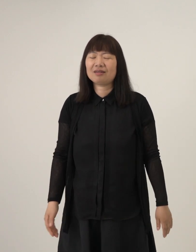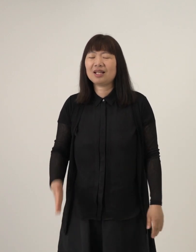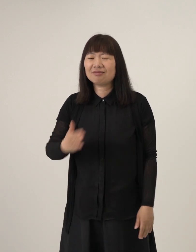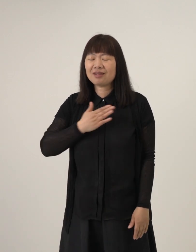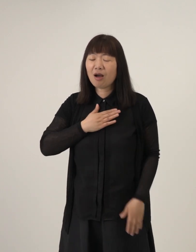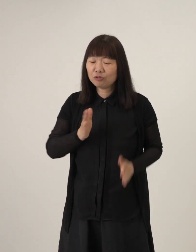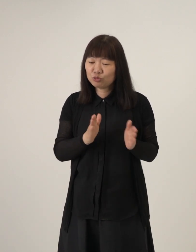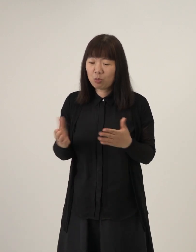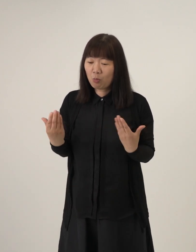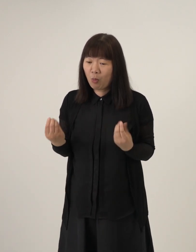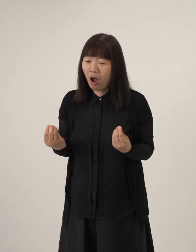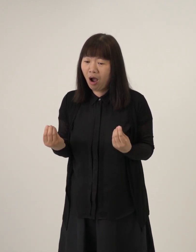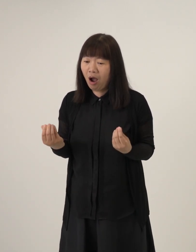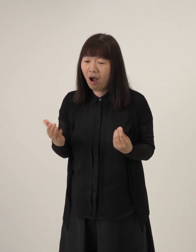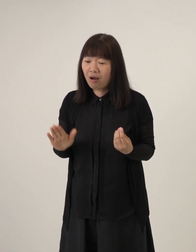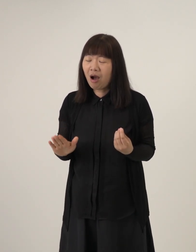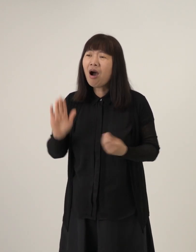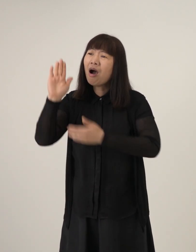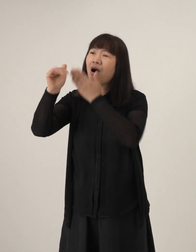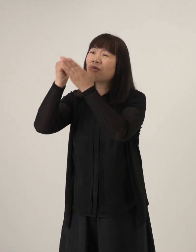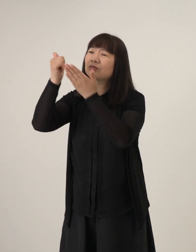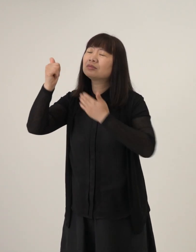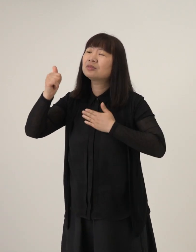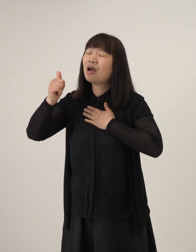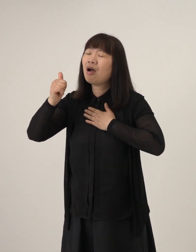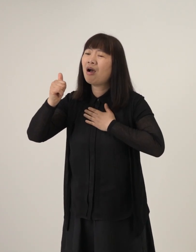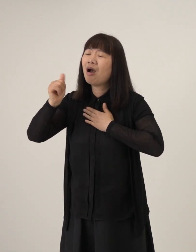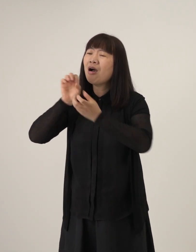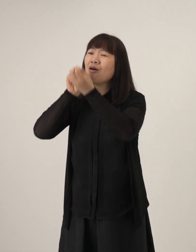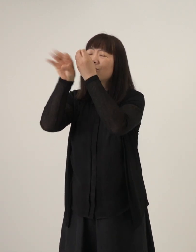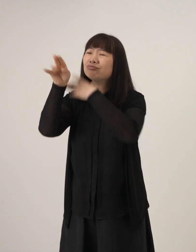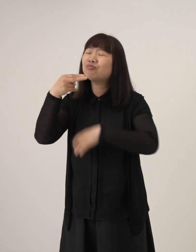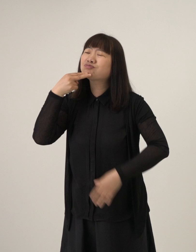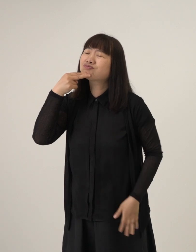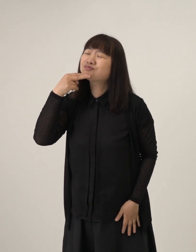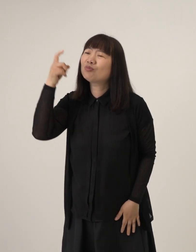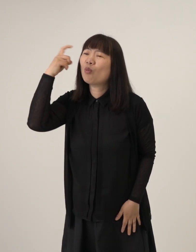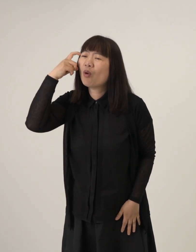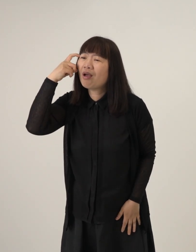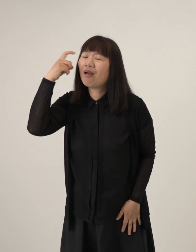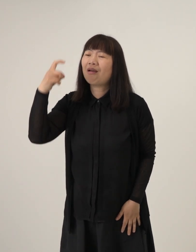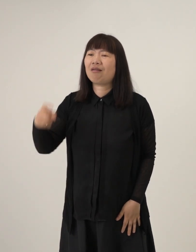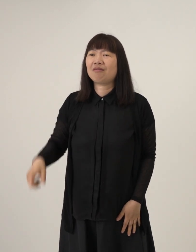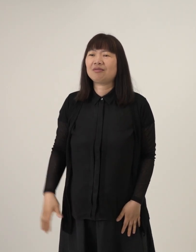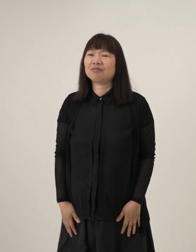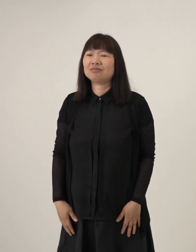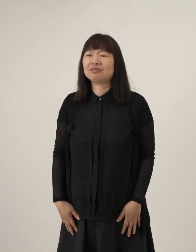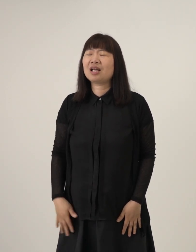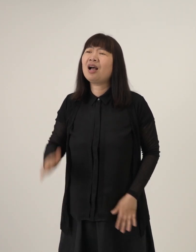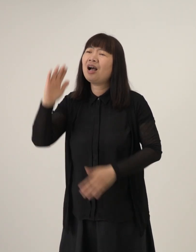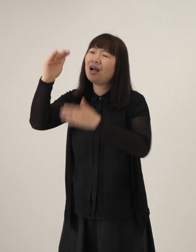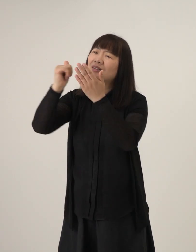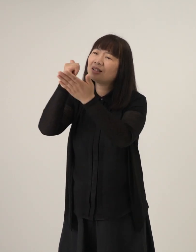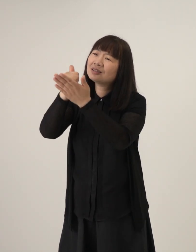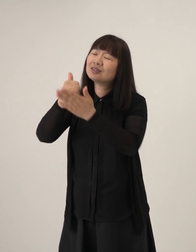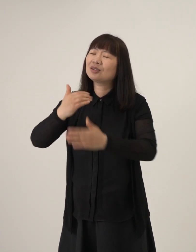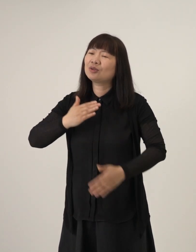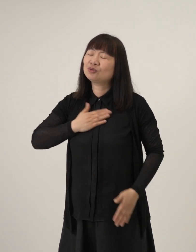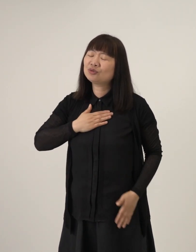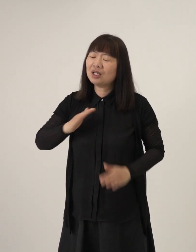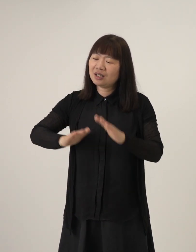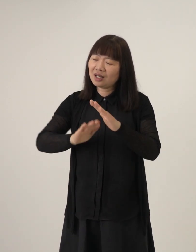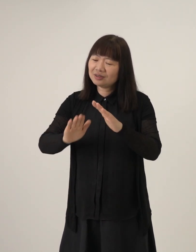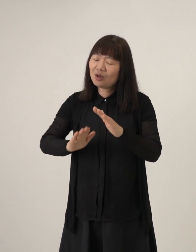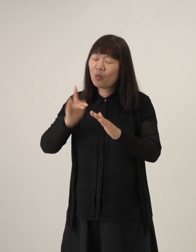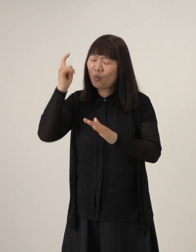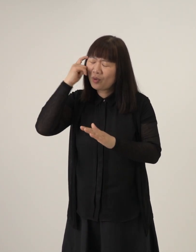난 다 준비됐는데 왜 하나님은 내게 아직도 응답하지 않는 겁니까? 하나님, 우리 가정은